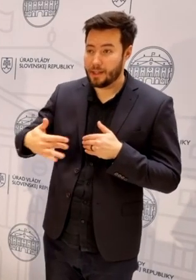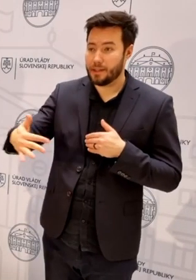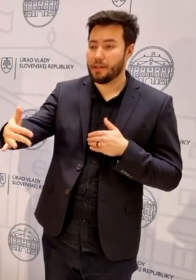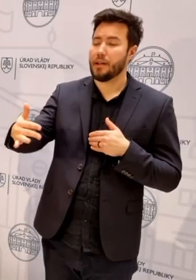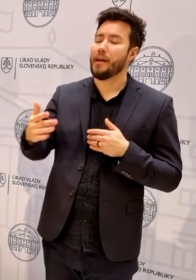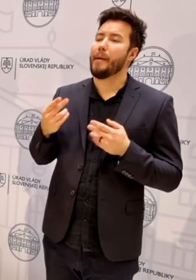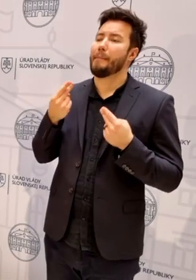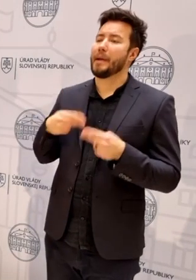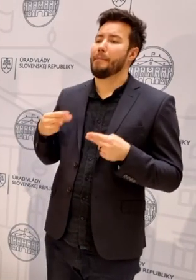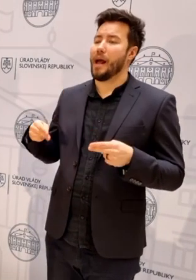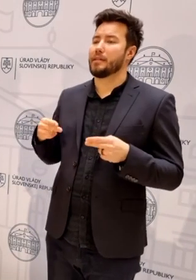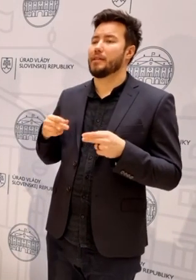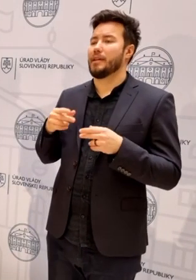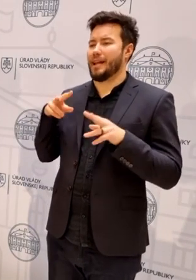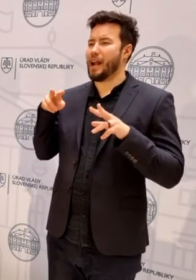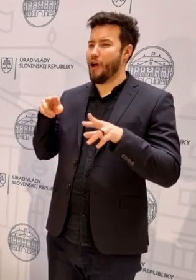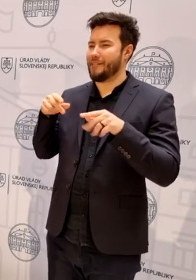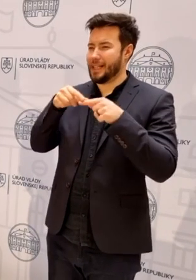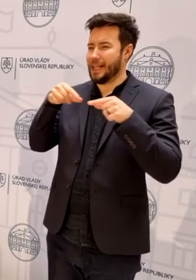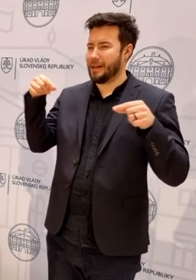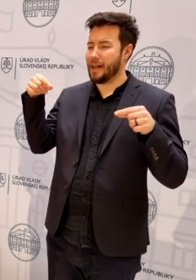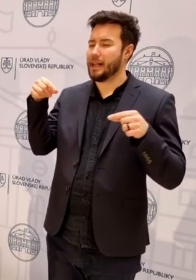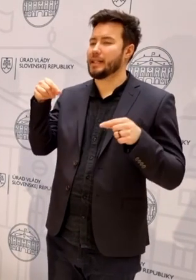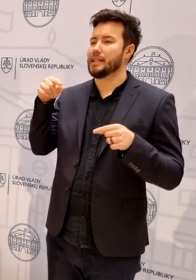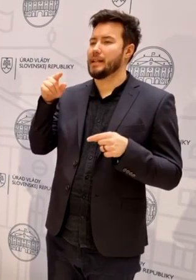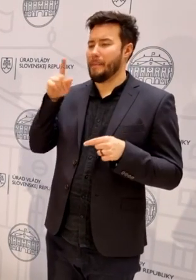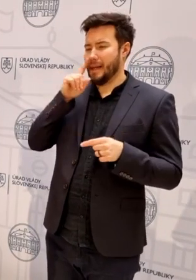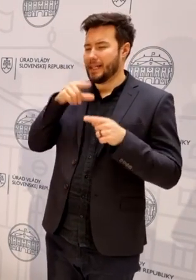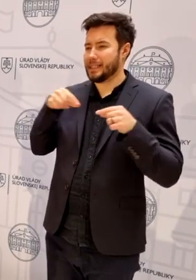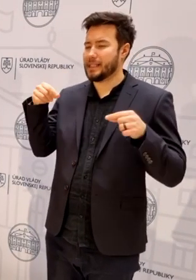počty prípadov krčka, výskyty krčka rakoviny maternice.